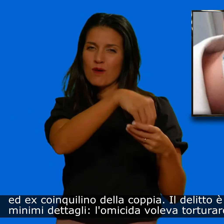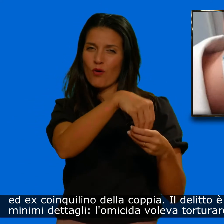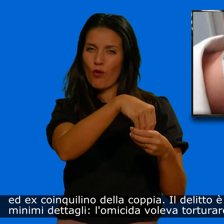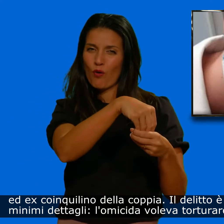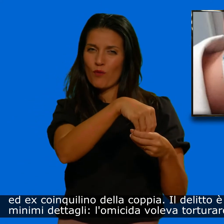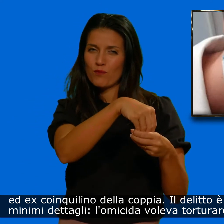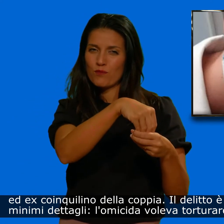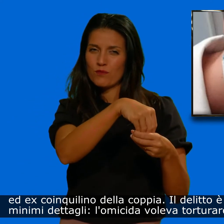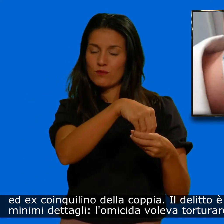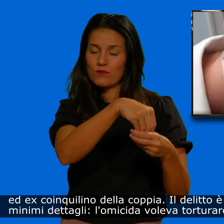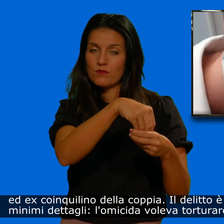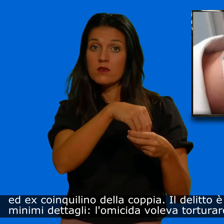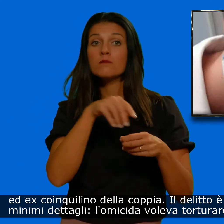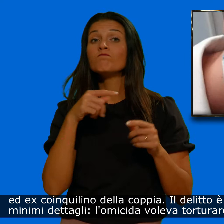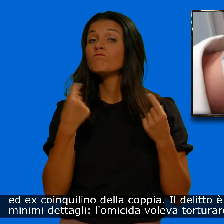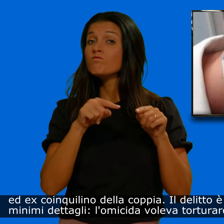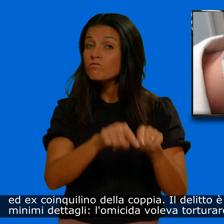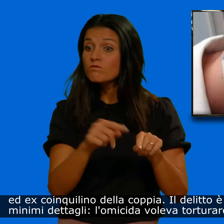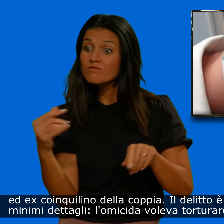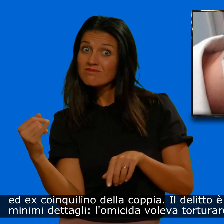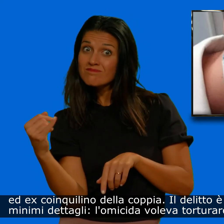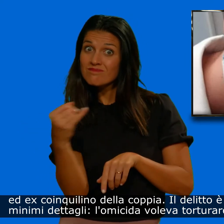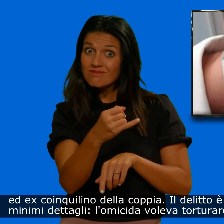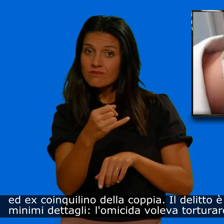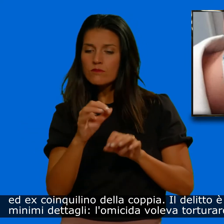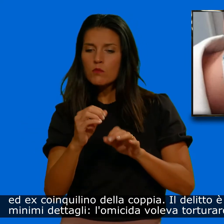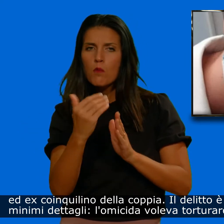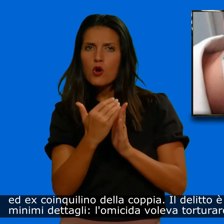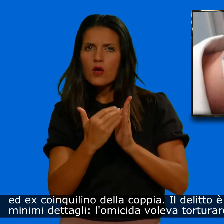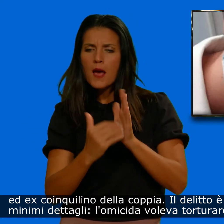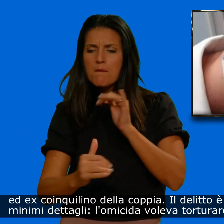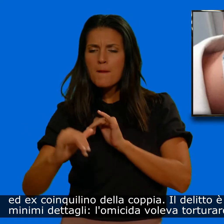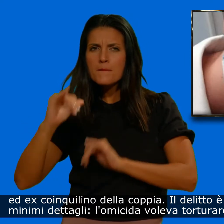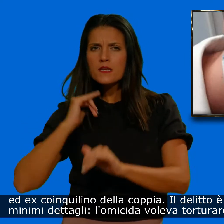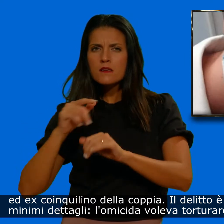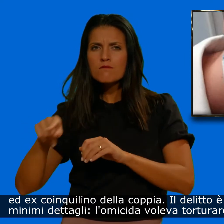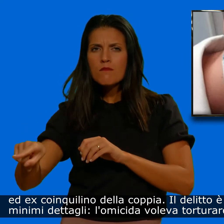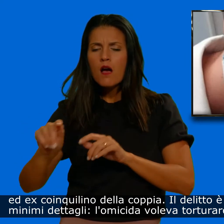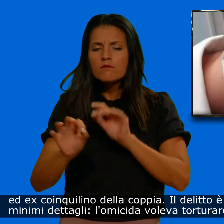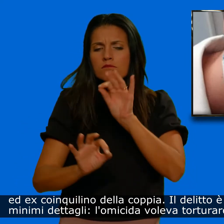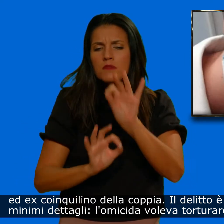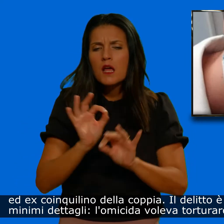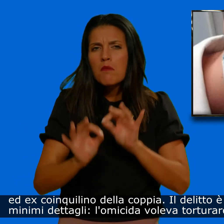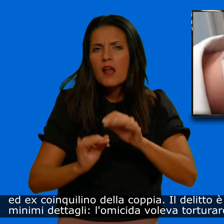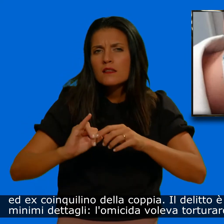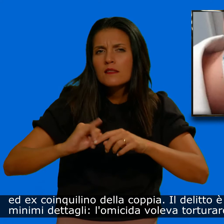il delitto è stato a piani stato nei minimi dettagli l'omicida voleva torturare i due